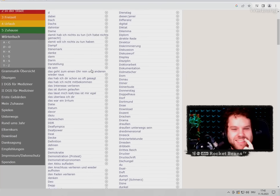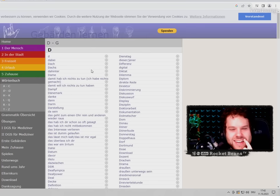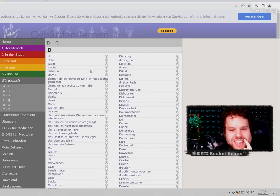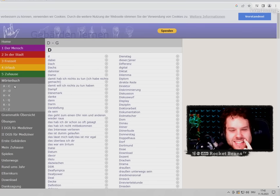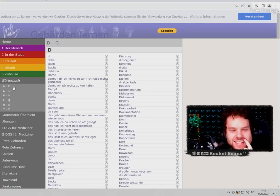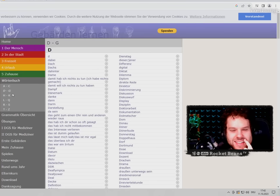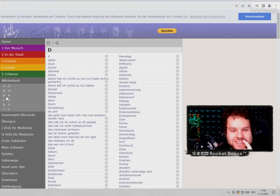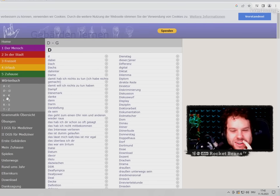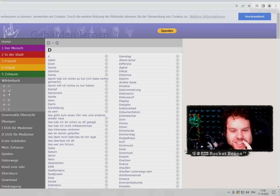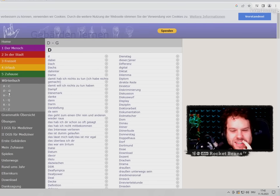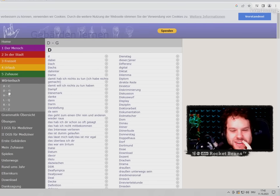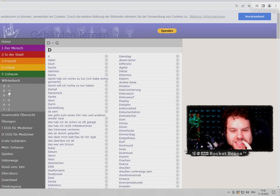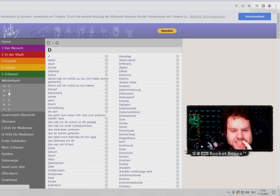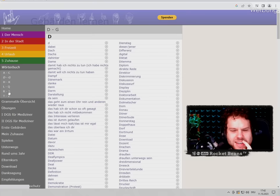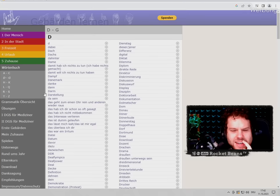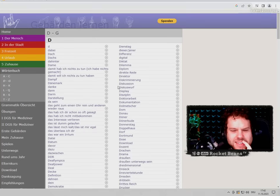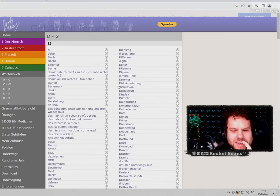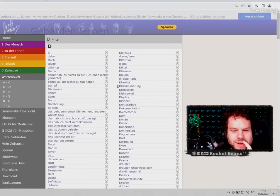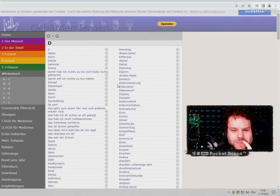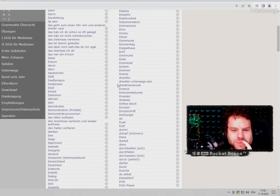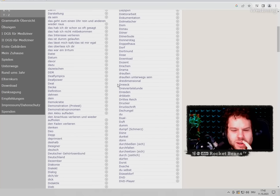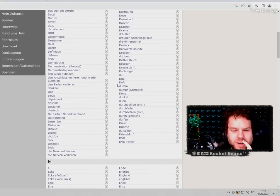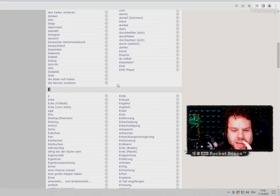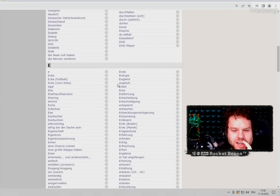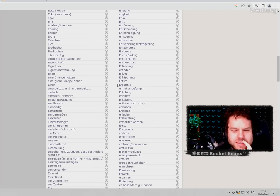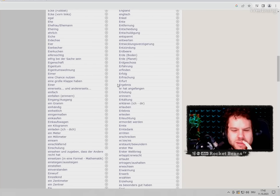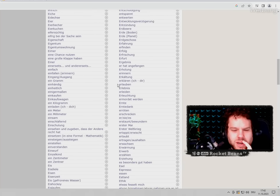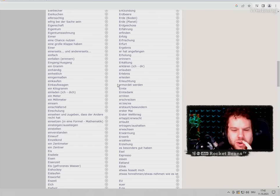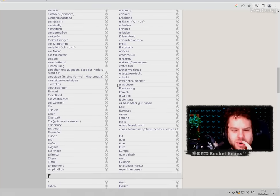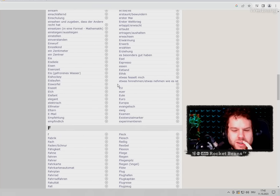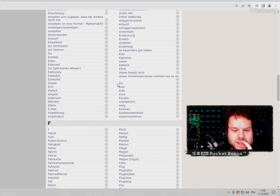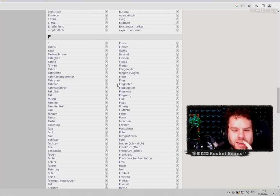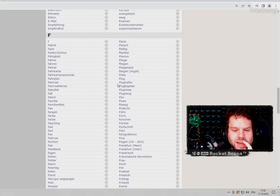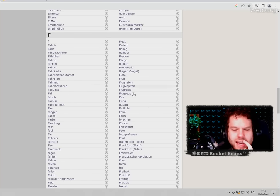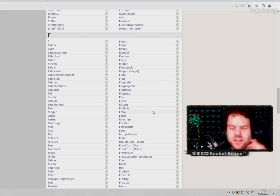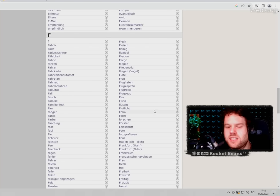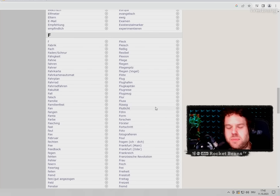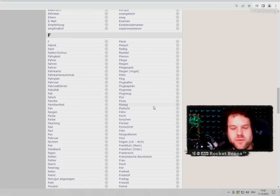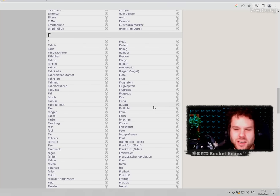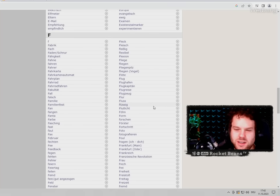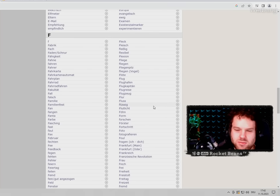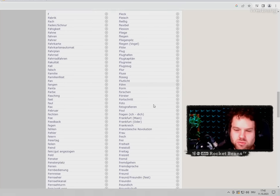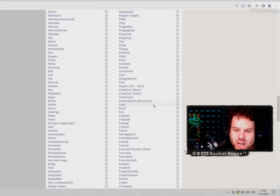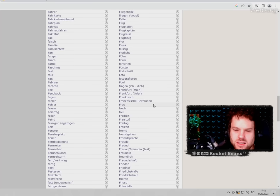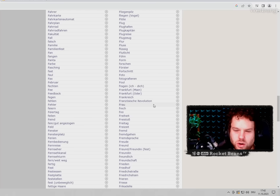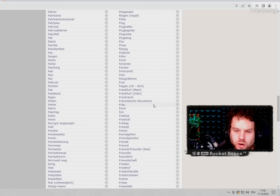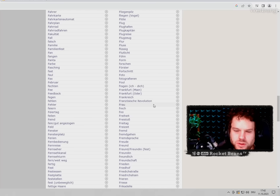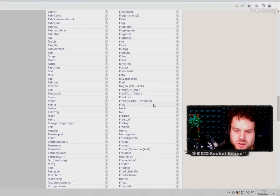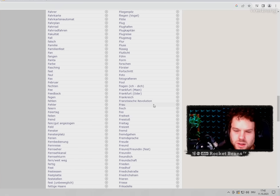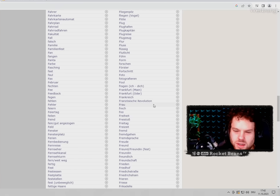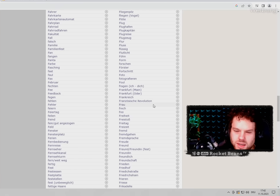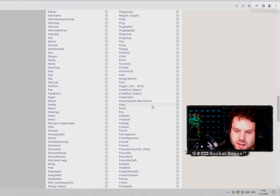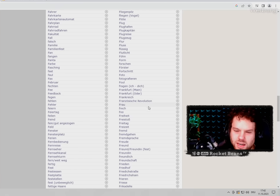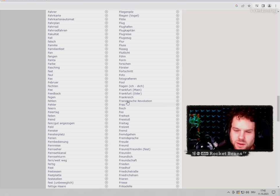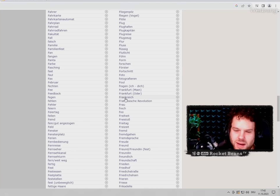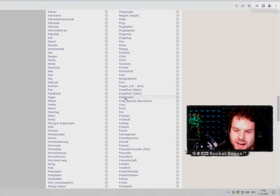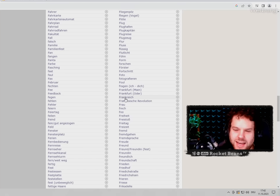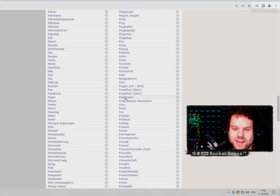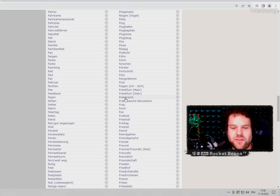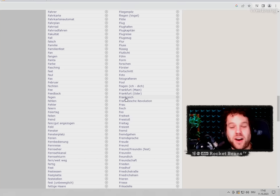Was ist das, Deutschland? Ich weiß es gar nicht. Okay, lass uns mal gucken. Also jetzt mal wirklich ganz offen, gehen wir mal rein nach